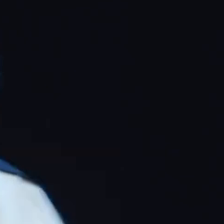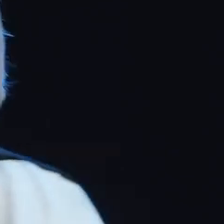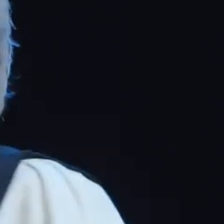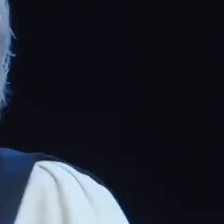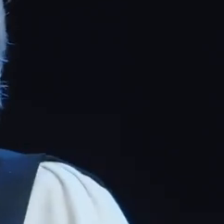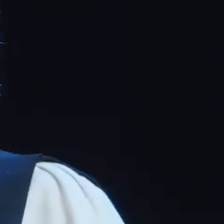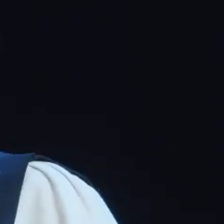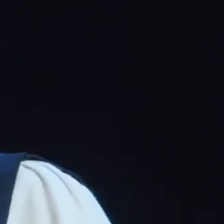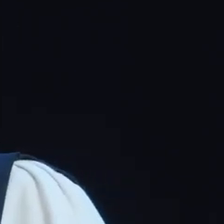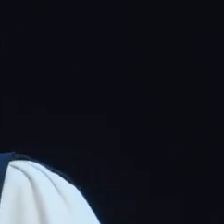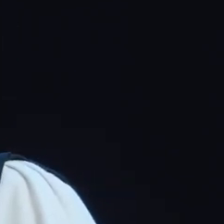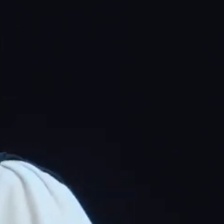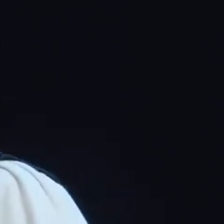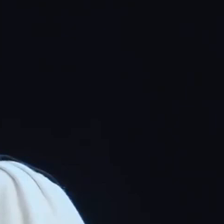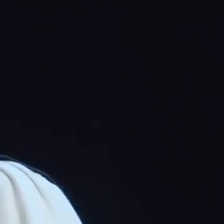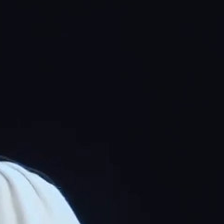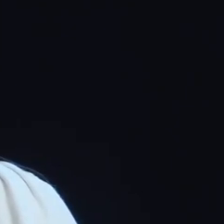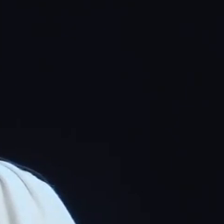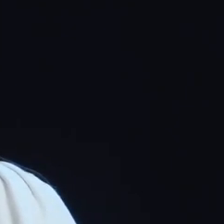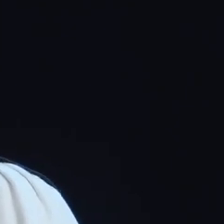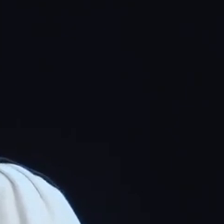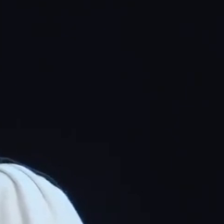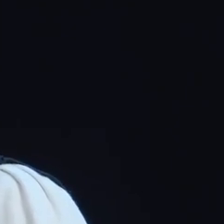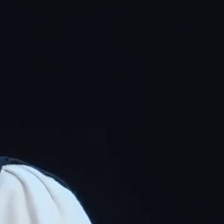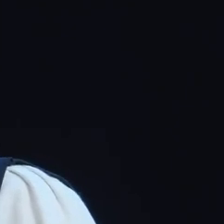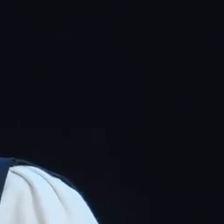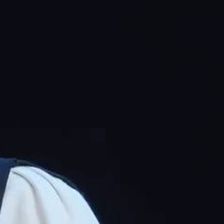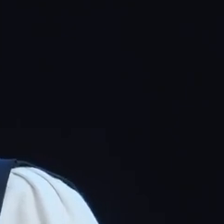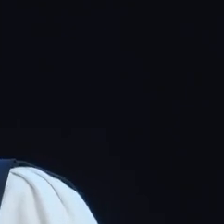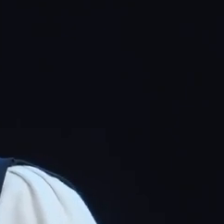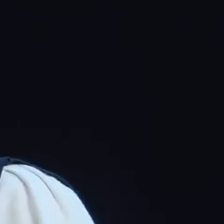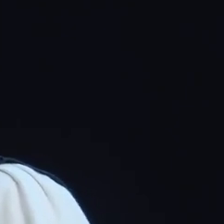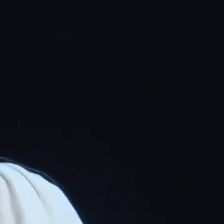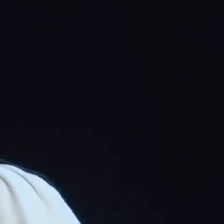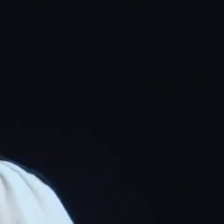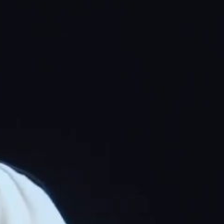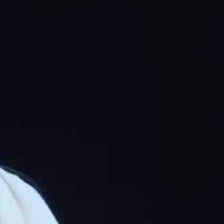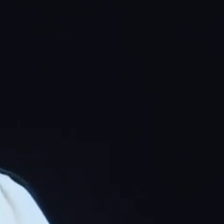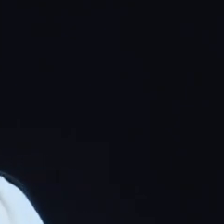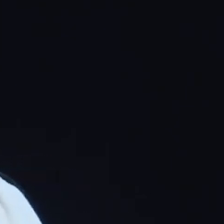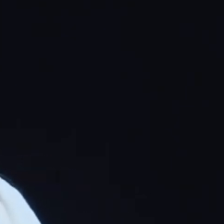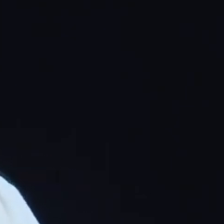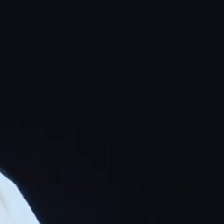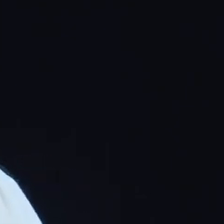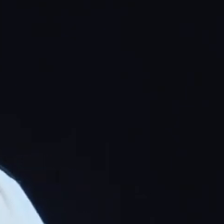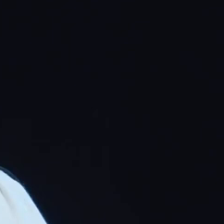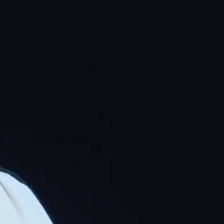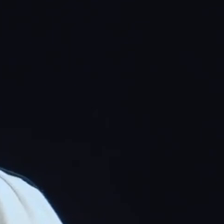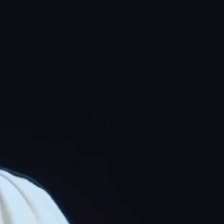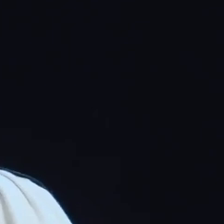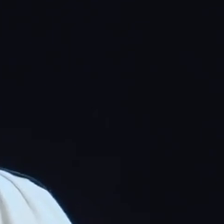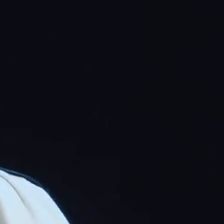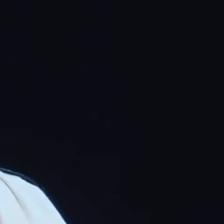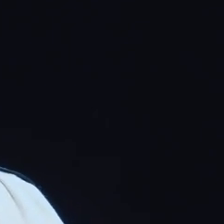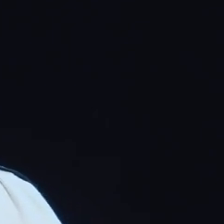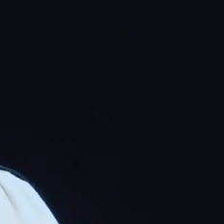proiect ați putea și sper să facem lucrul ăsta și mai ales când, pentru școala noastră cel puțin, când ne vom